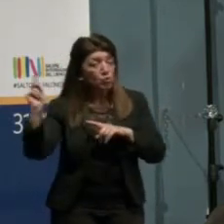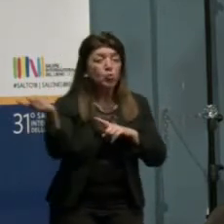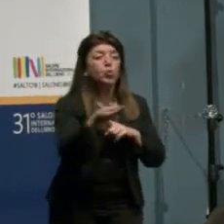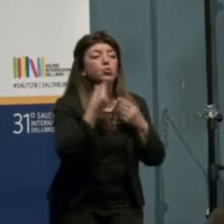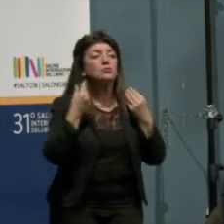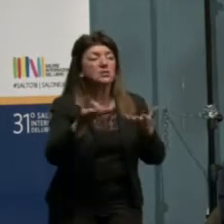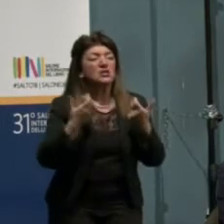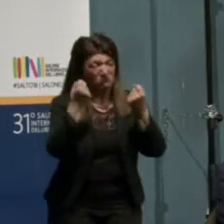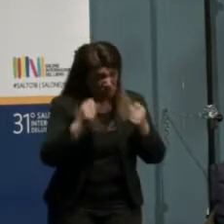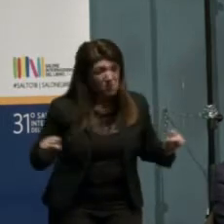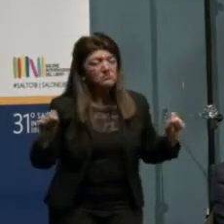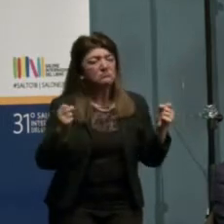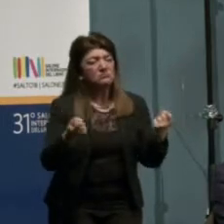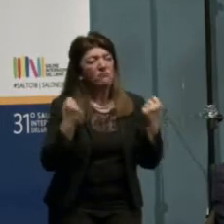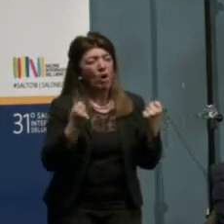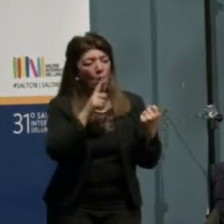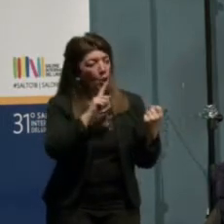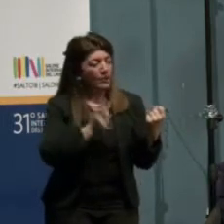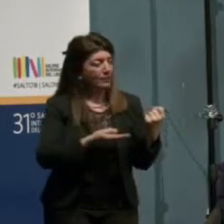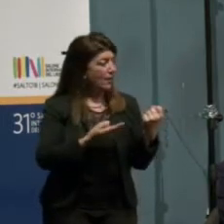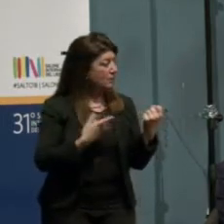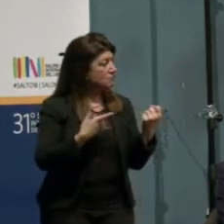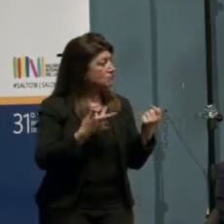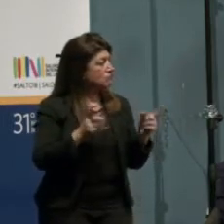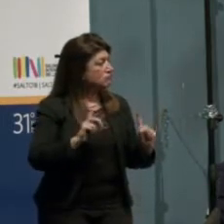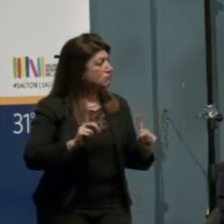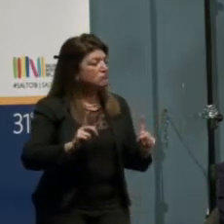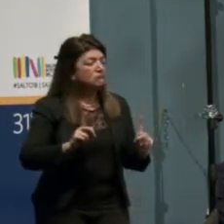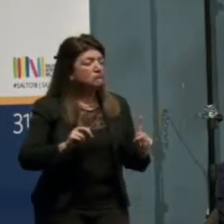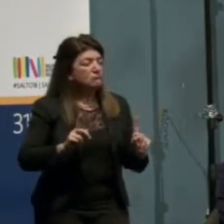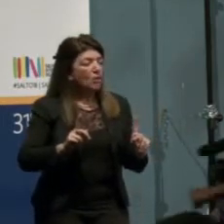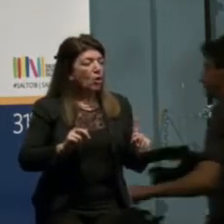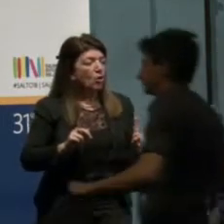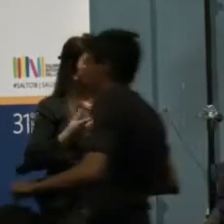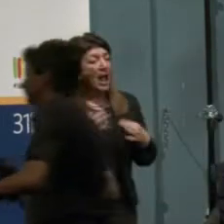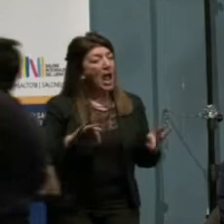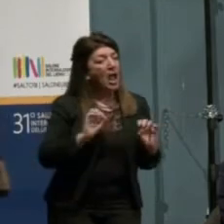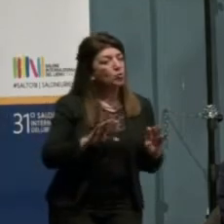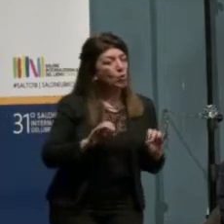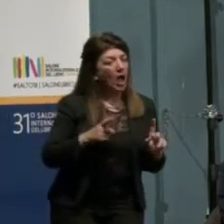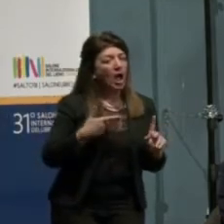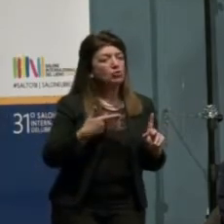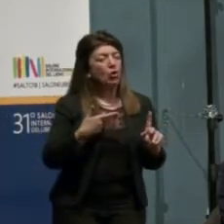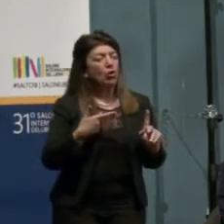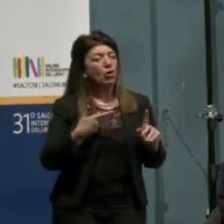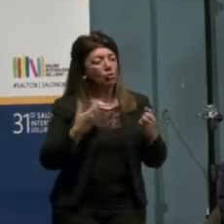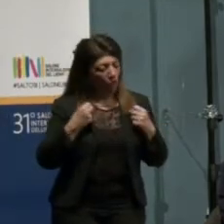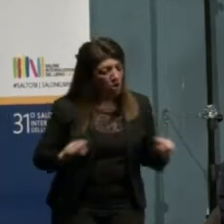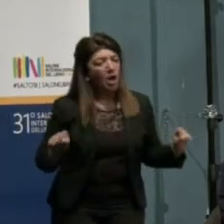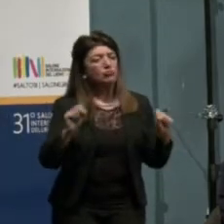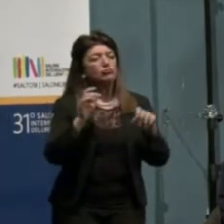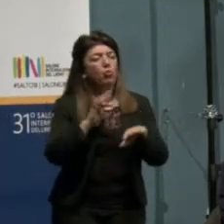cogei forte insomma no non è un educato a essere coraggiosi a usare